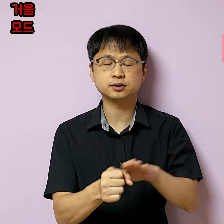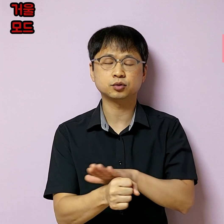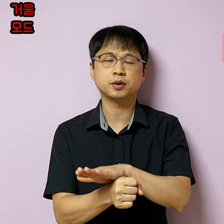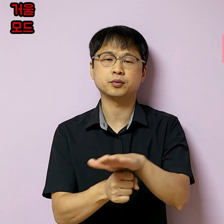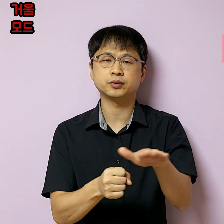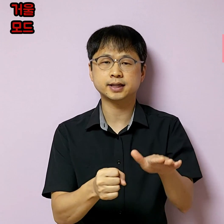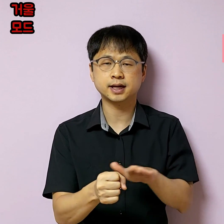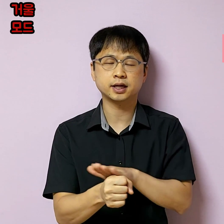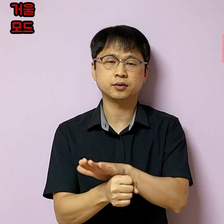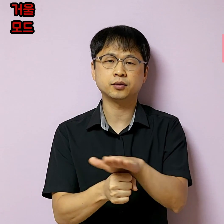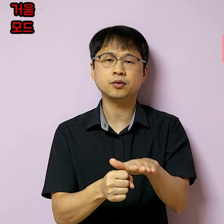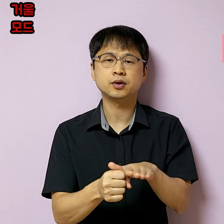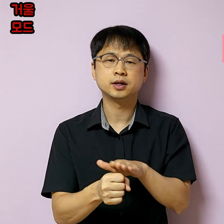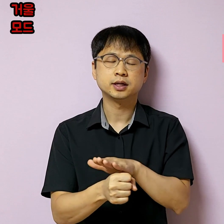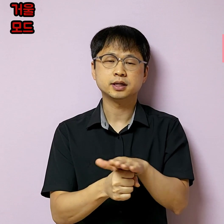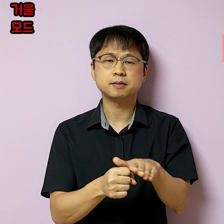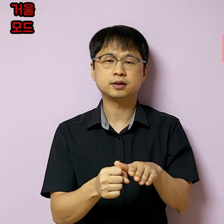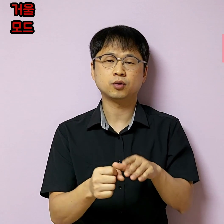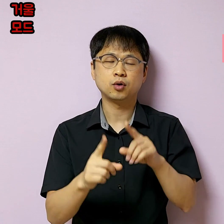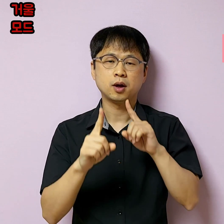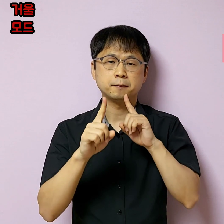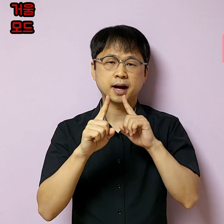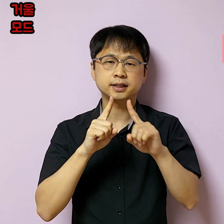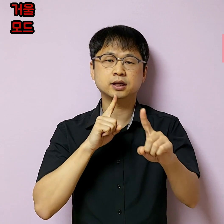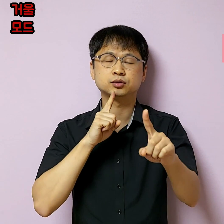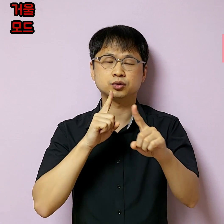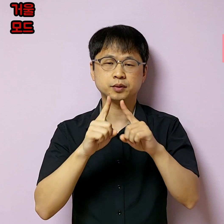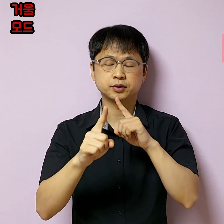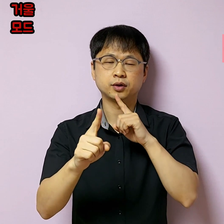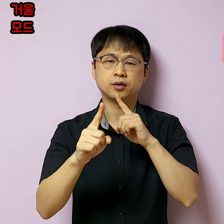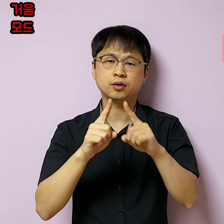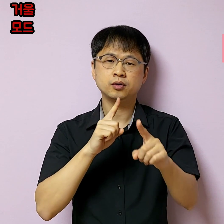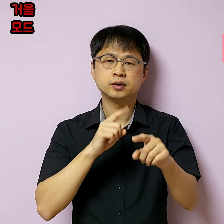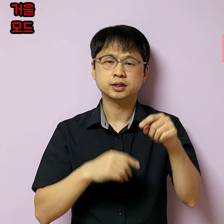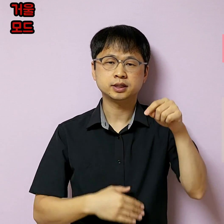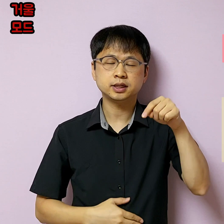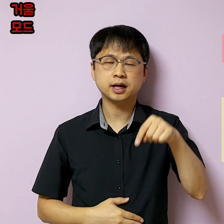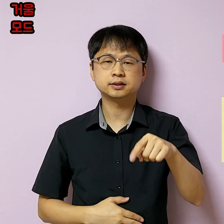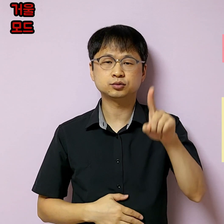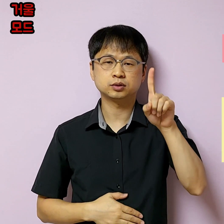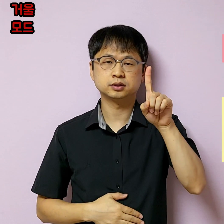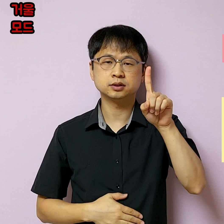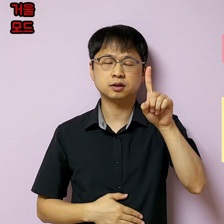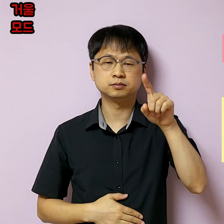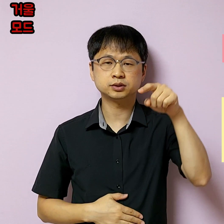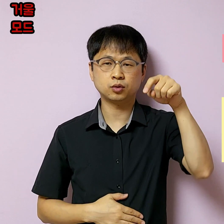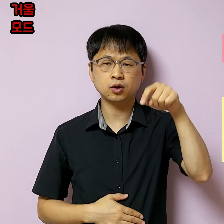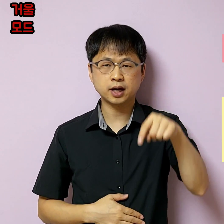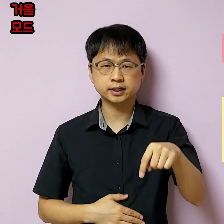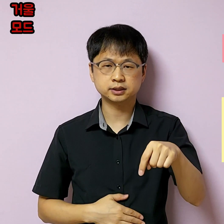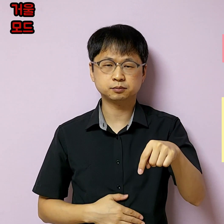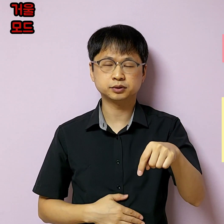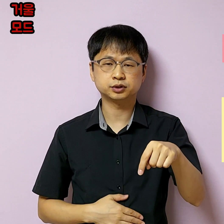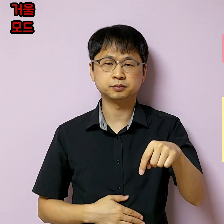수어 배웠고요. 사랑해요 이 말도 말이란 수어도 배웠네요. 이 하는 수어는 검지로 아래를